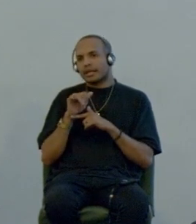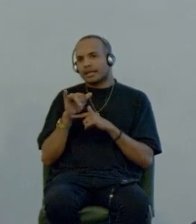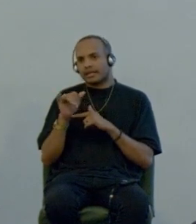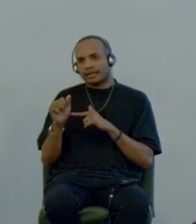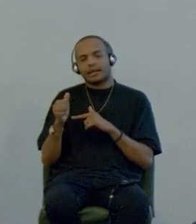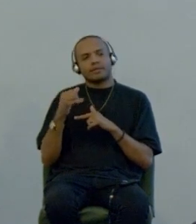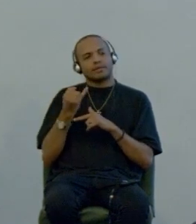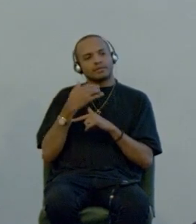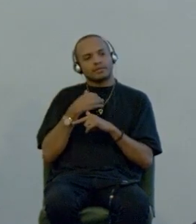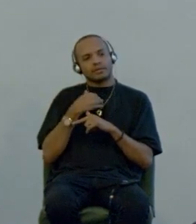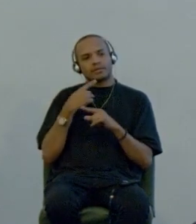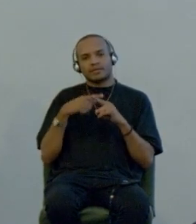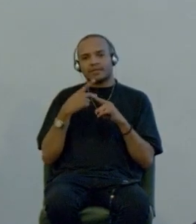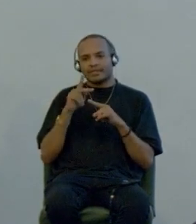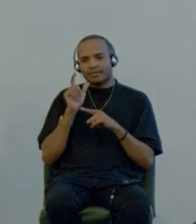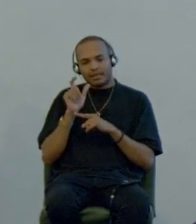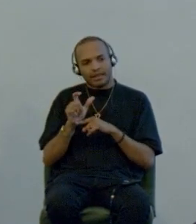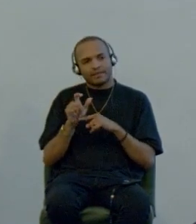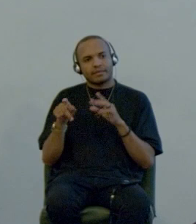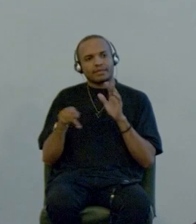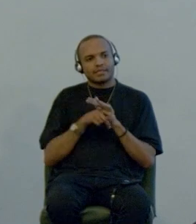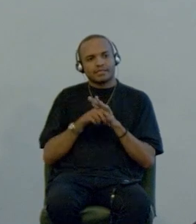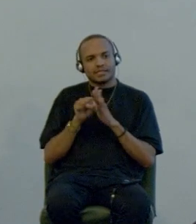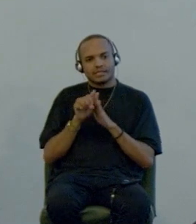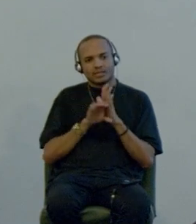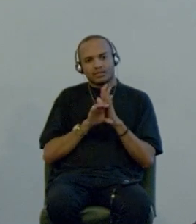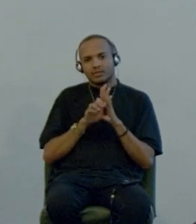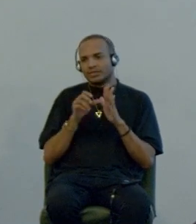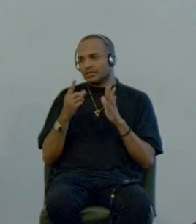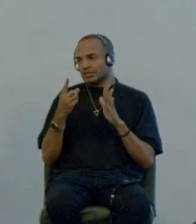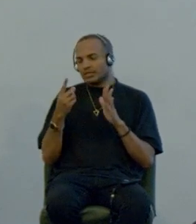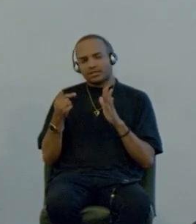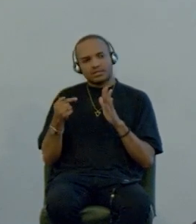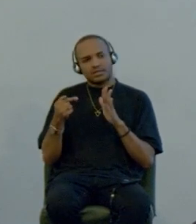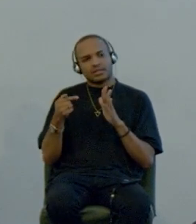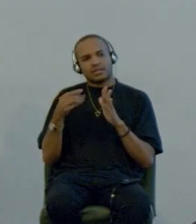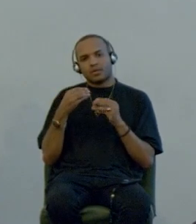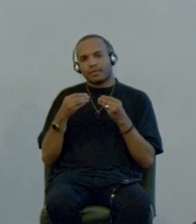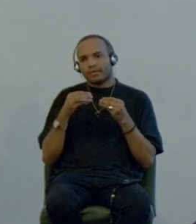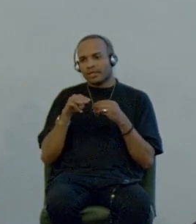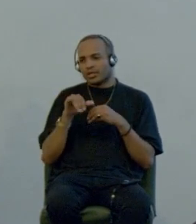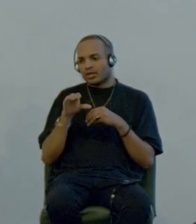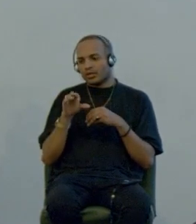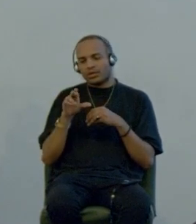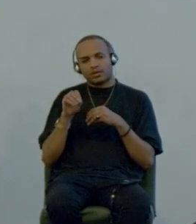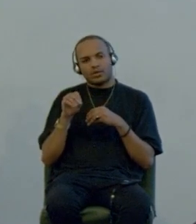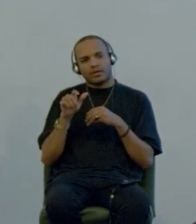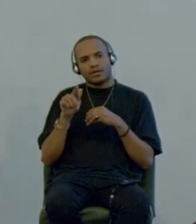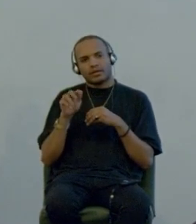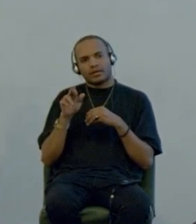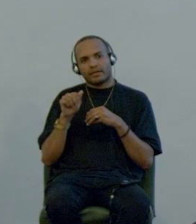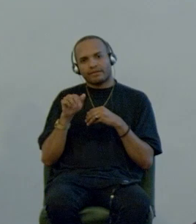du XVIIe siècle, de micrographia, qui est un texte de microscopie du XVIIe siècle et qui veut dire